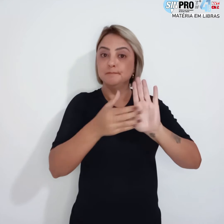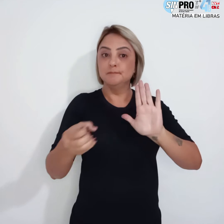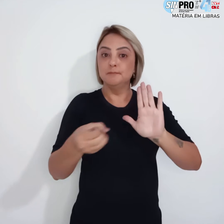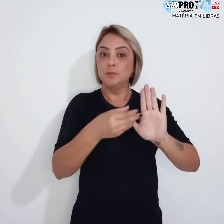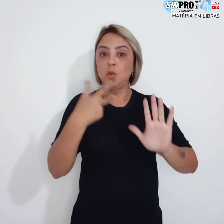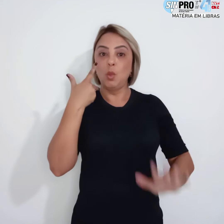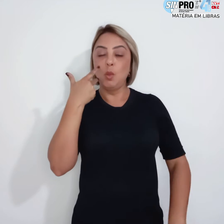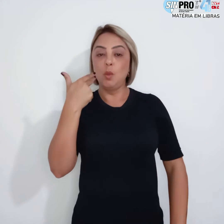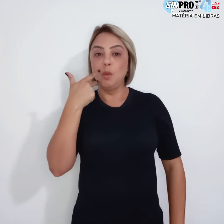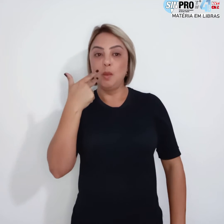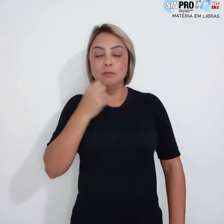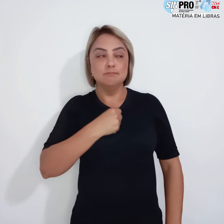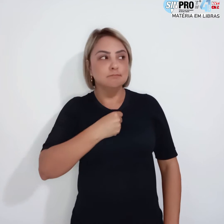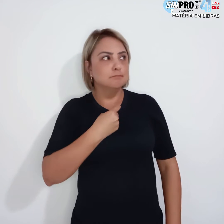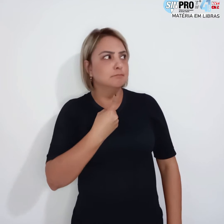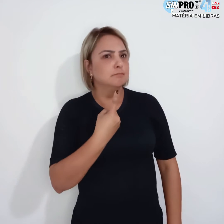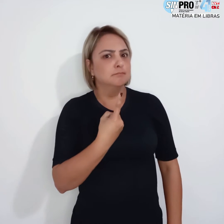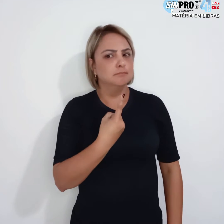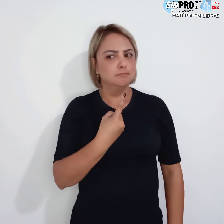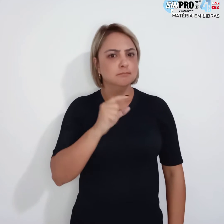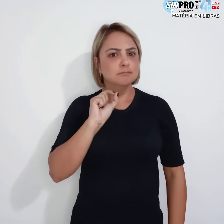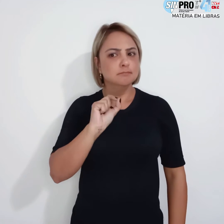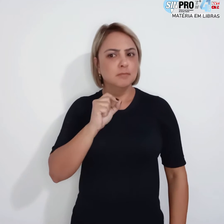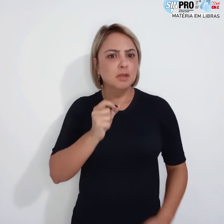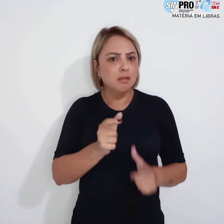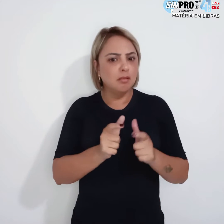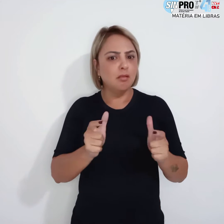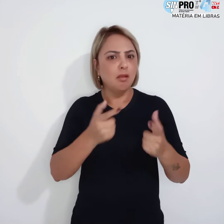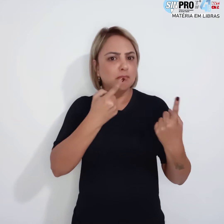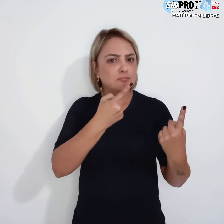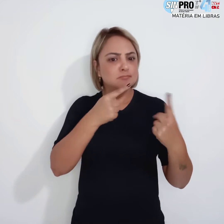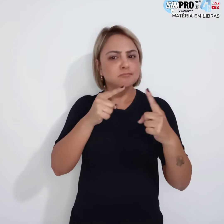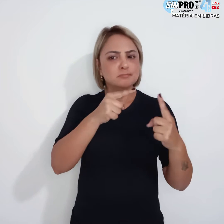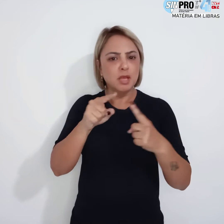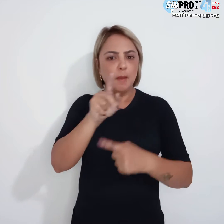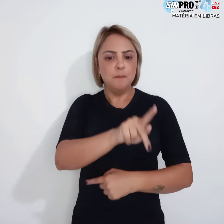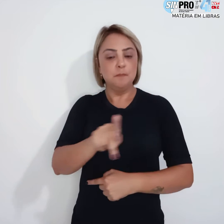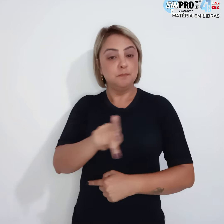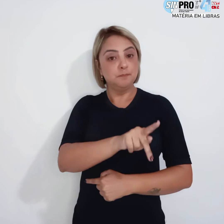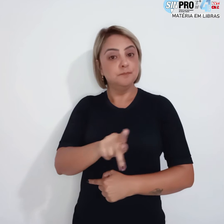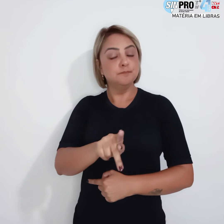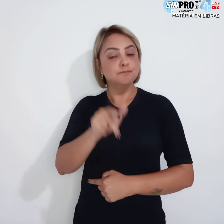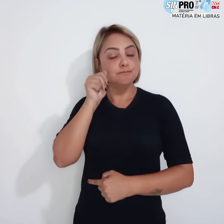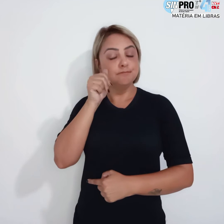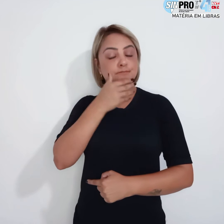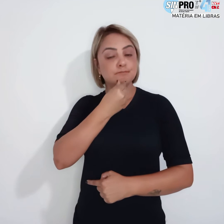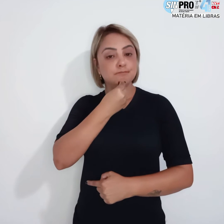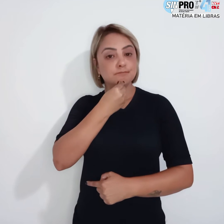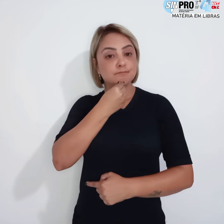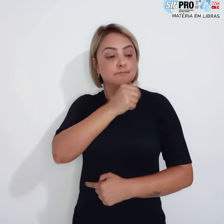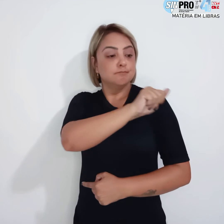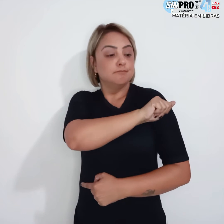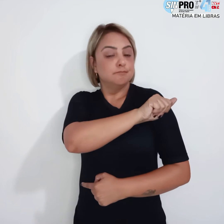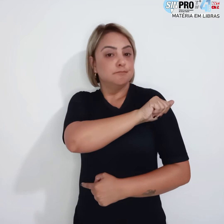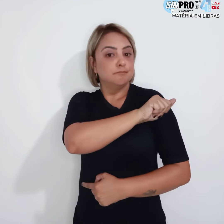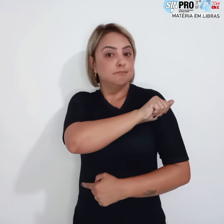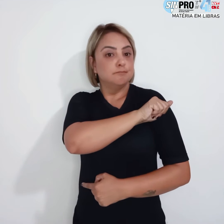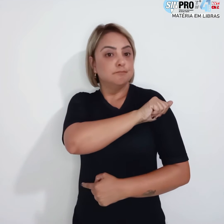normal assusta e coloca enormes desafios a professores e professoras, estudantes e comunidade